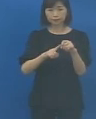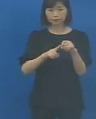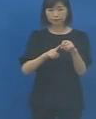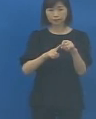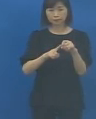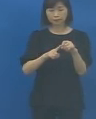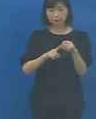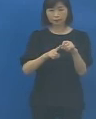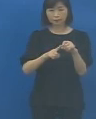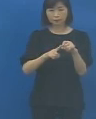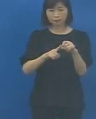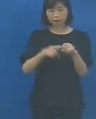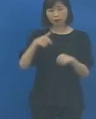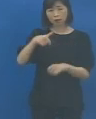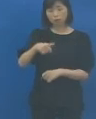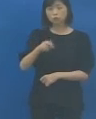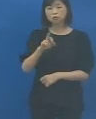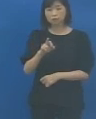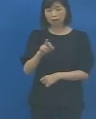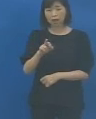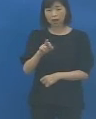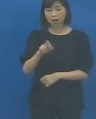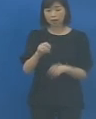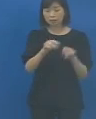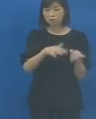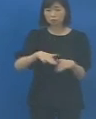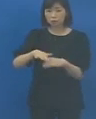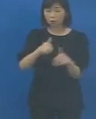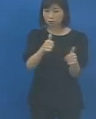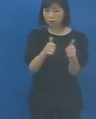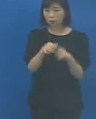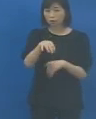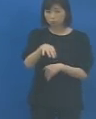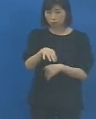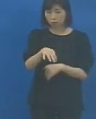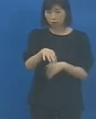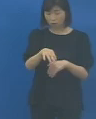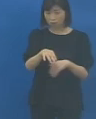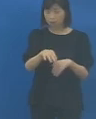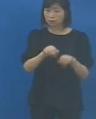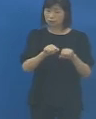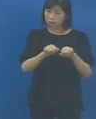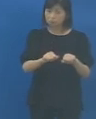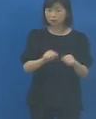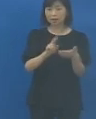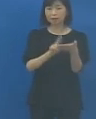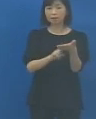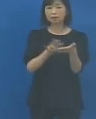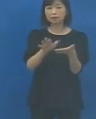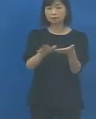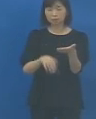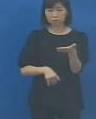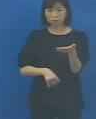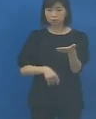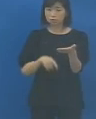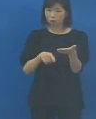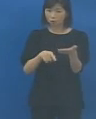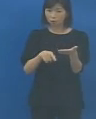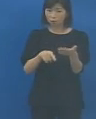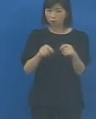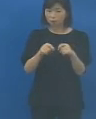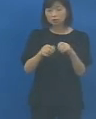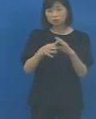政の総合陸上競技場でやるというふうに決まってますけれども、そこについてはどうお考えでし